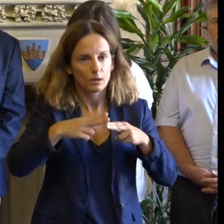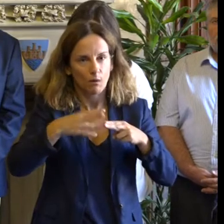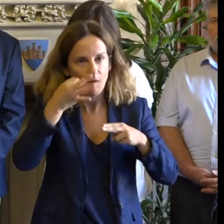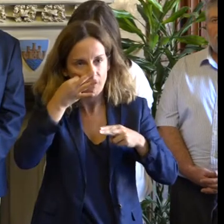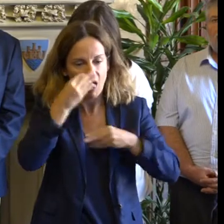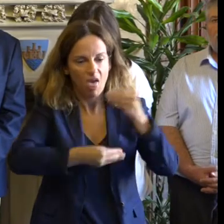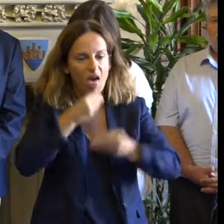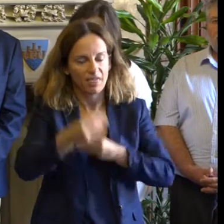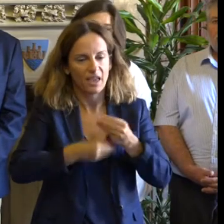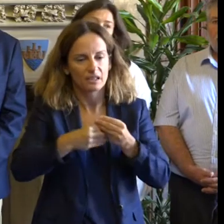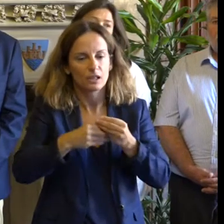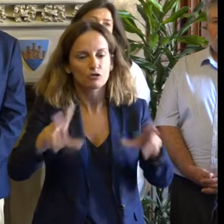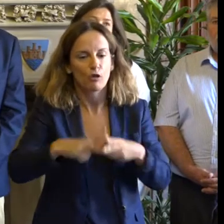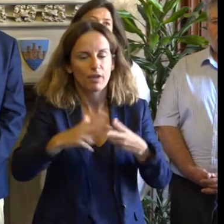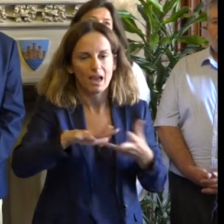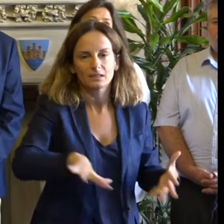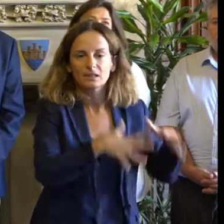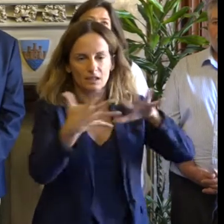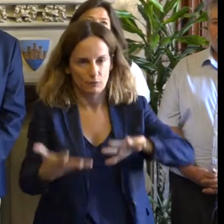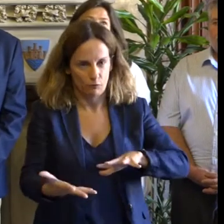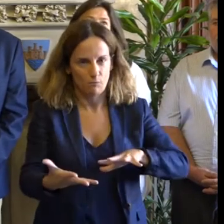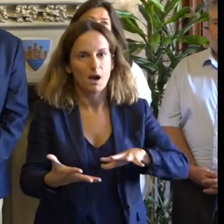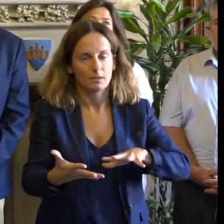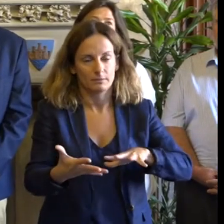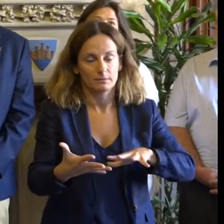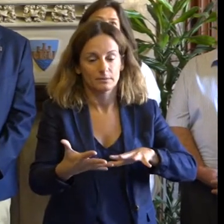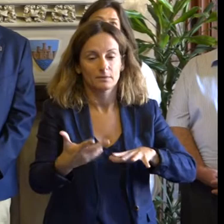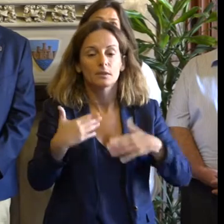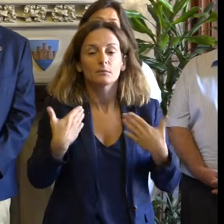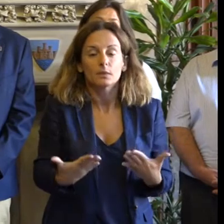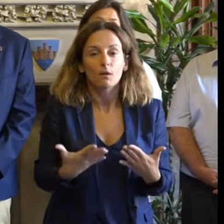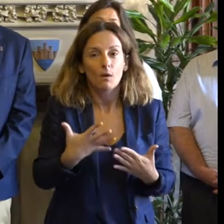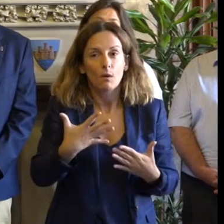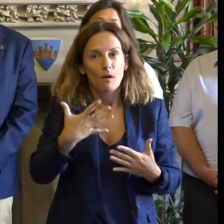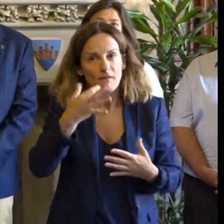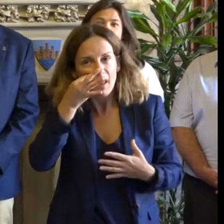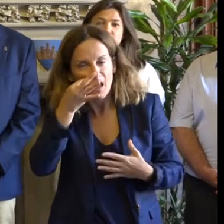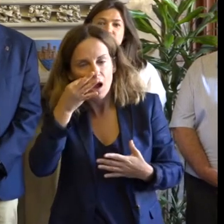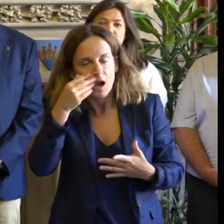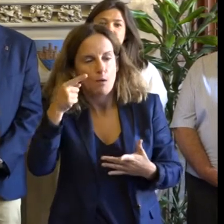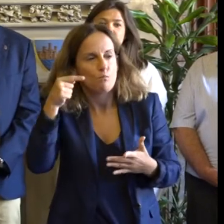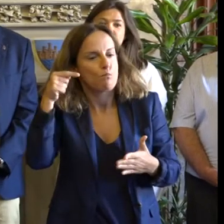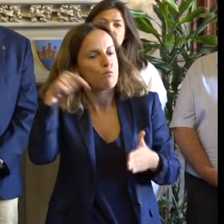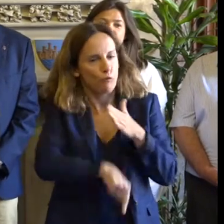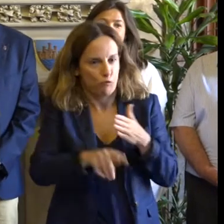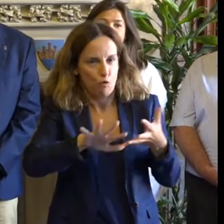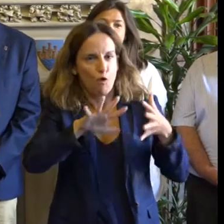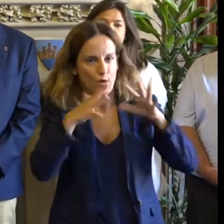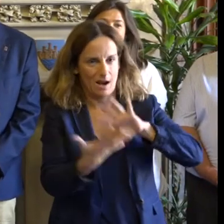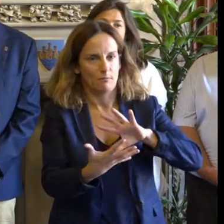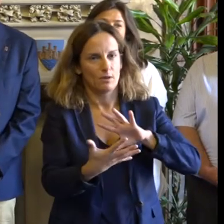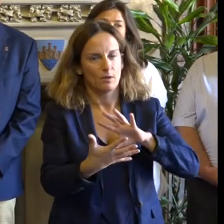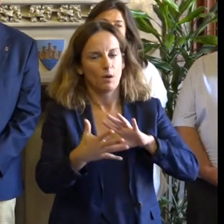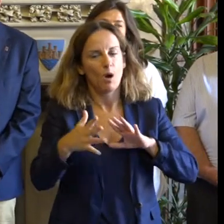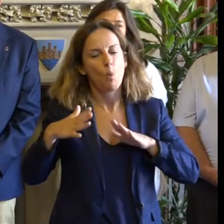social, lluny d'altres formes de govern que canvien unes poques coses perquè tot continuï igual. No hem vingut aquí a fer